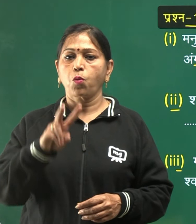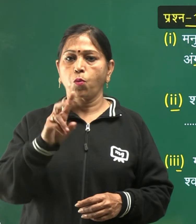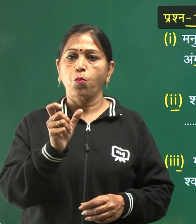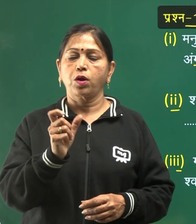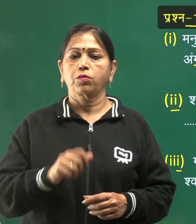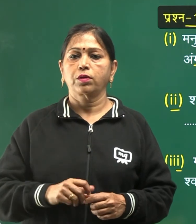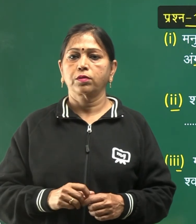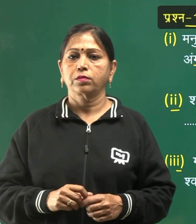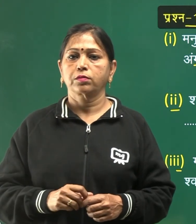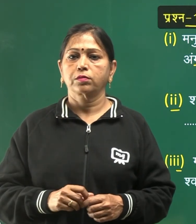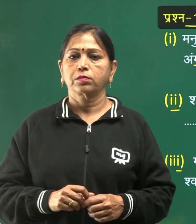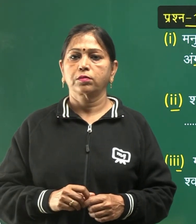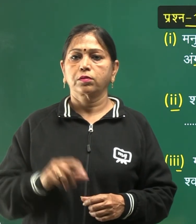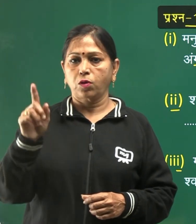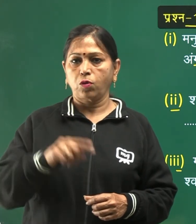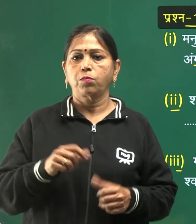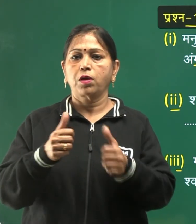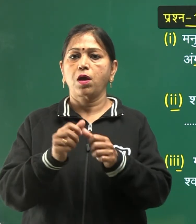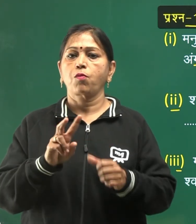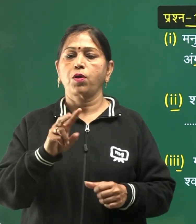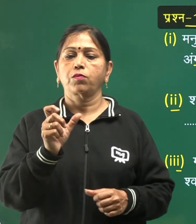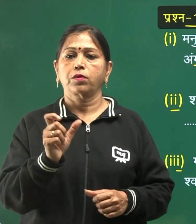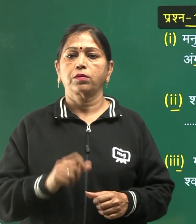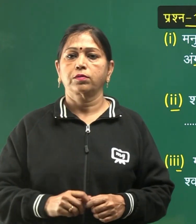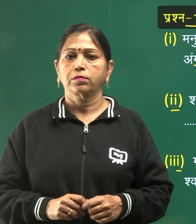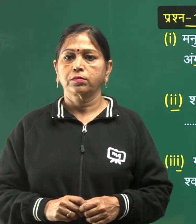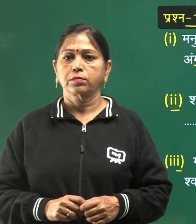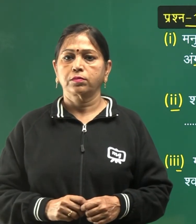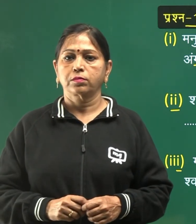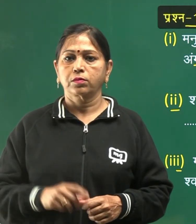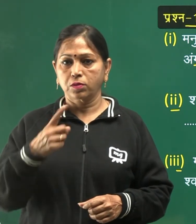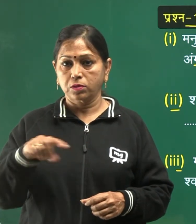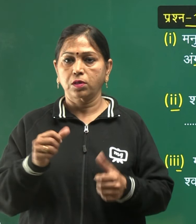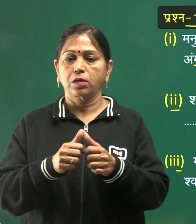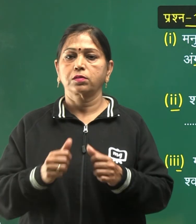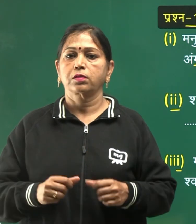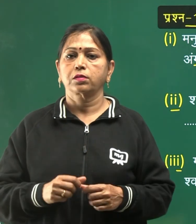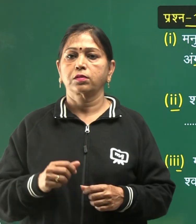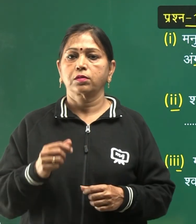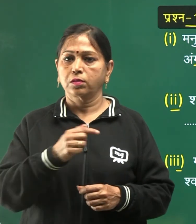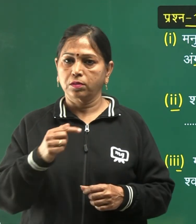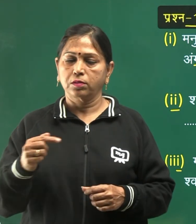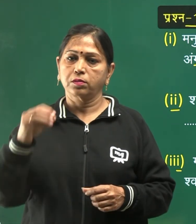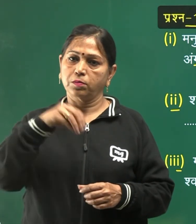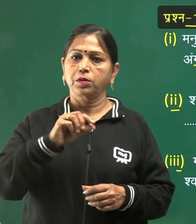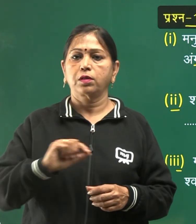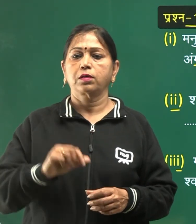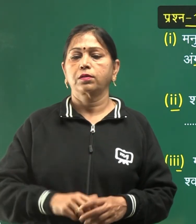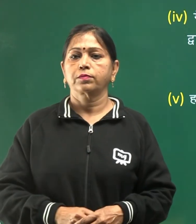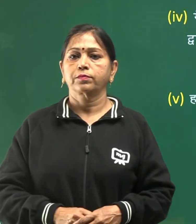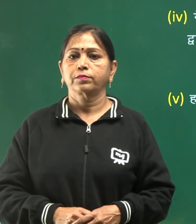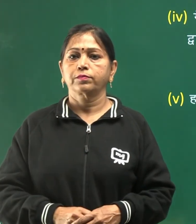वायवीय ओब्लिक अवायवीय, सही ऑप्शन रिक्त स्थान में लिखेंगे।